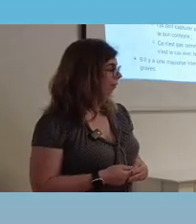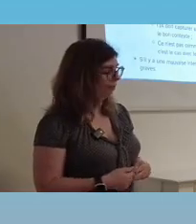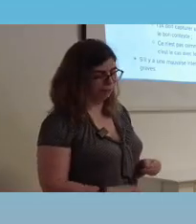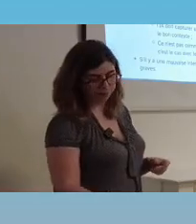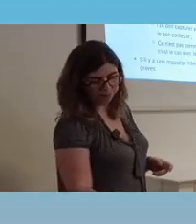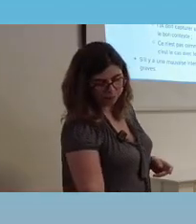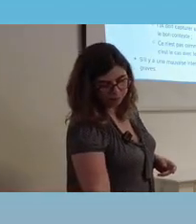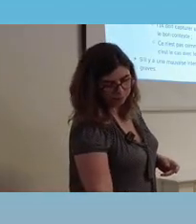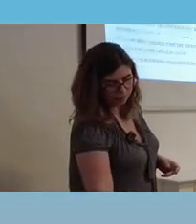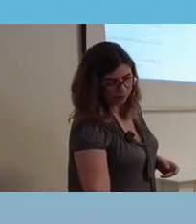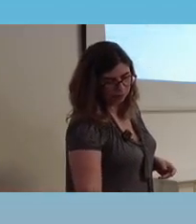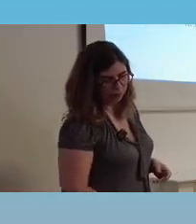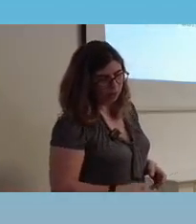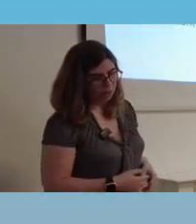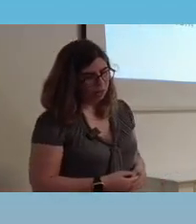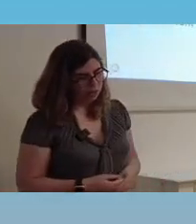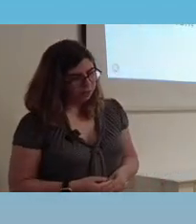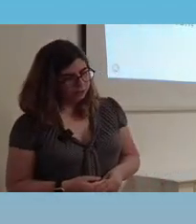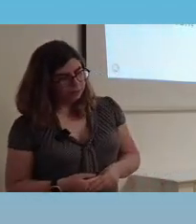graves.